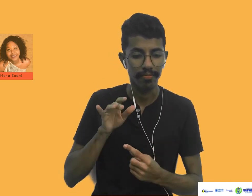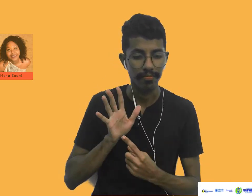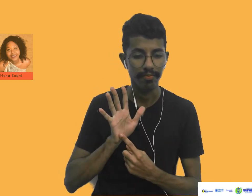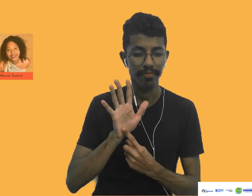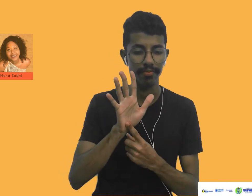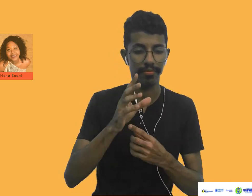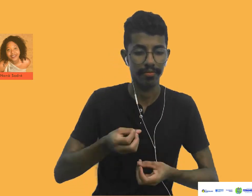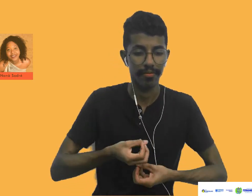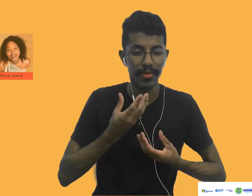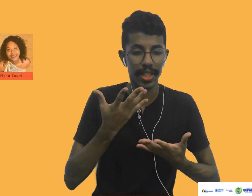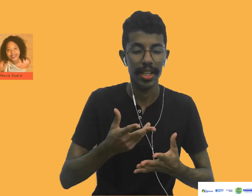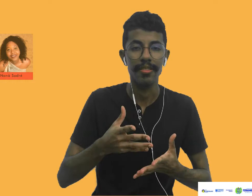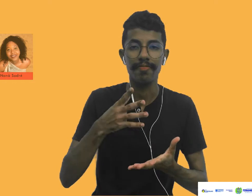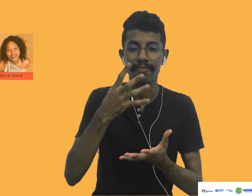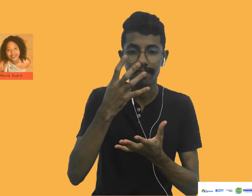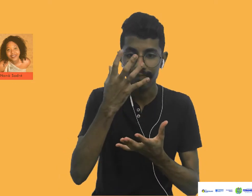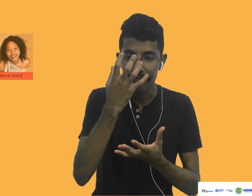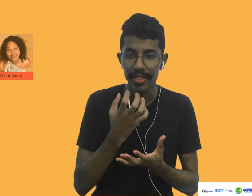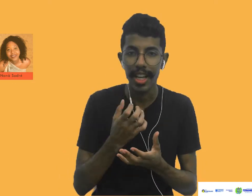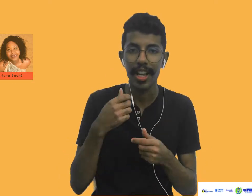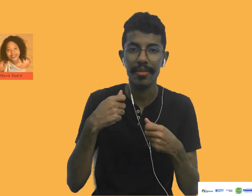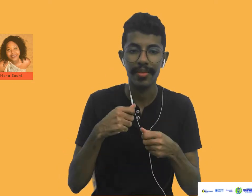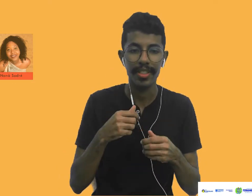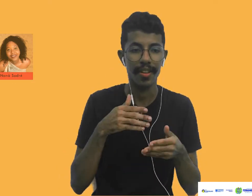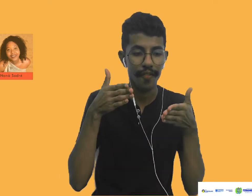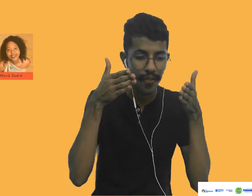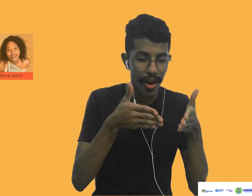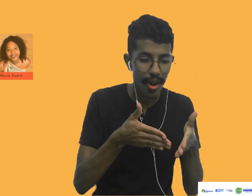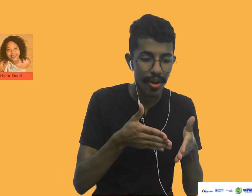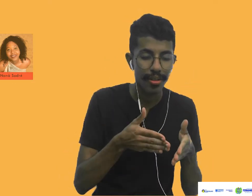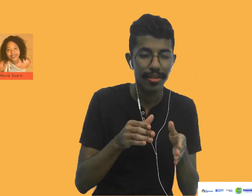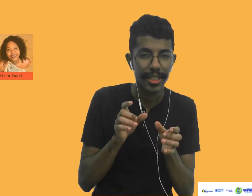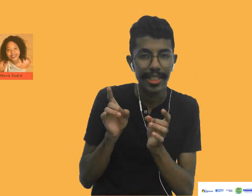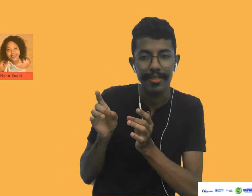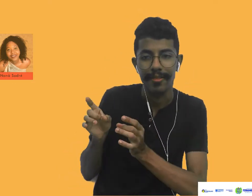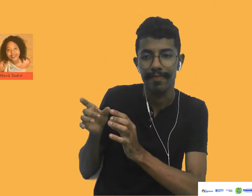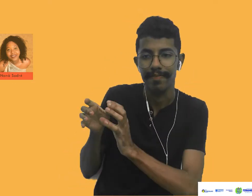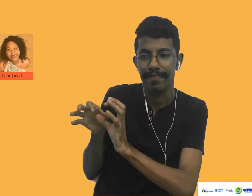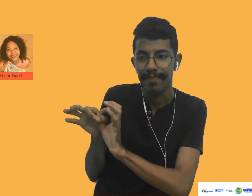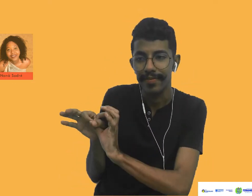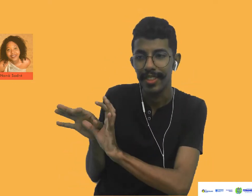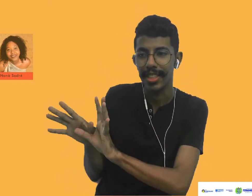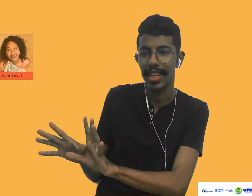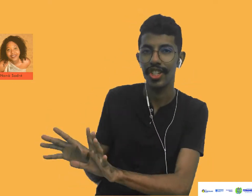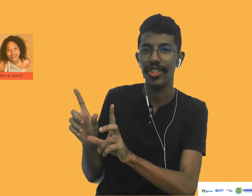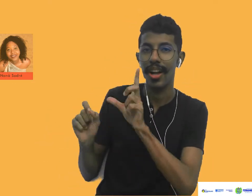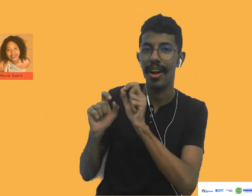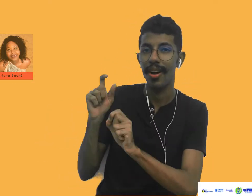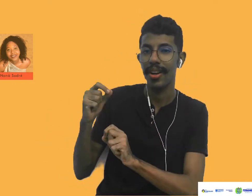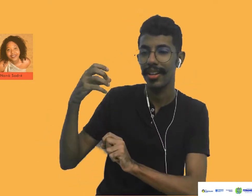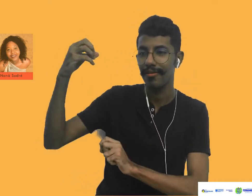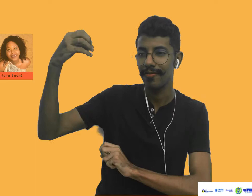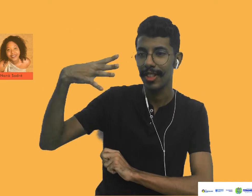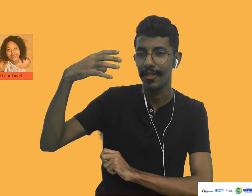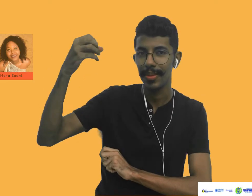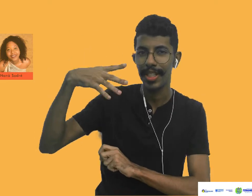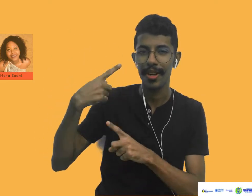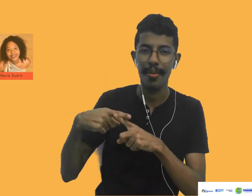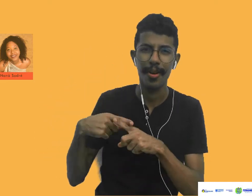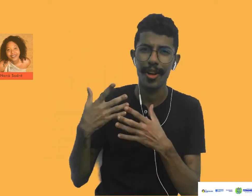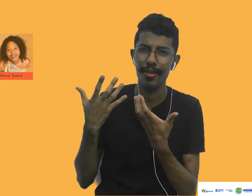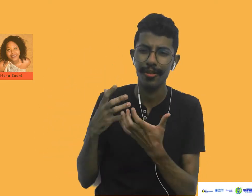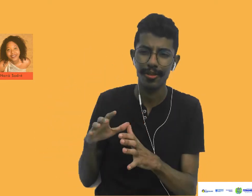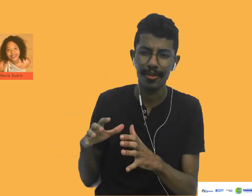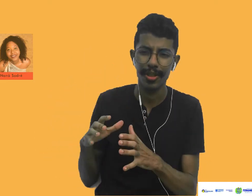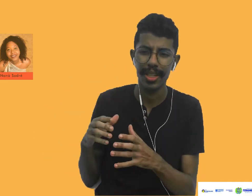carreira de interpretação a sério, né? E aí eu tive que deixar realmente a iluminação para não comprometer a vida das produções,